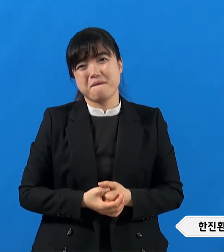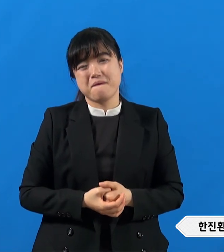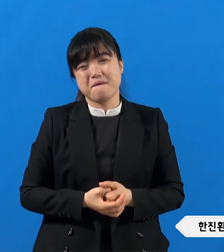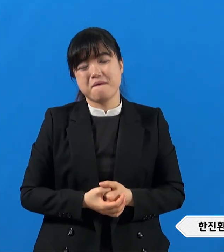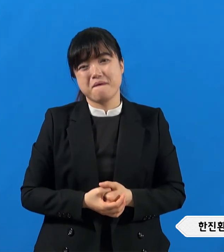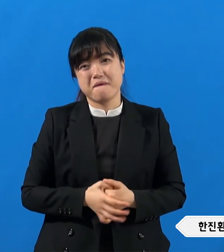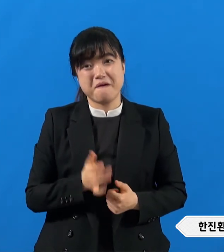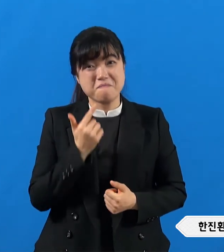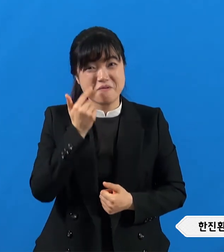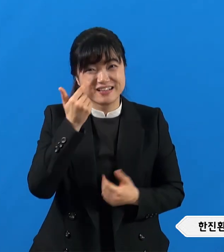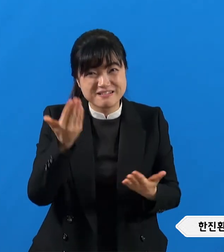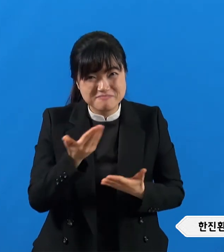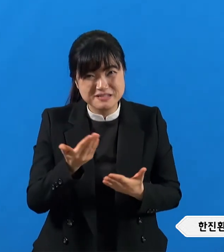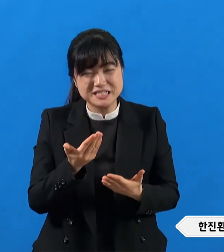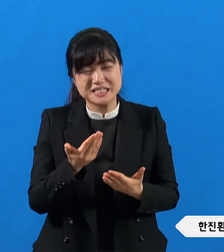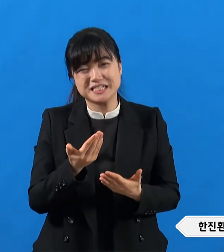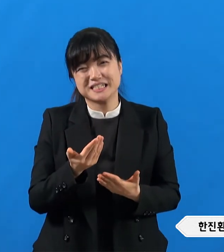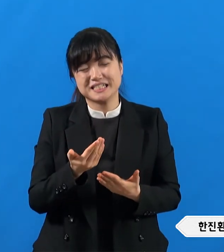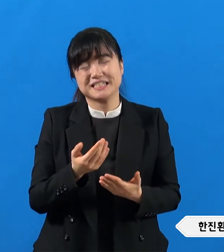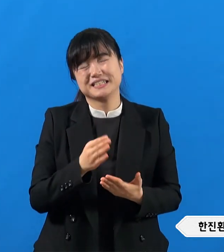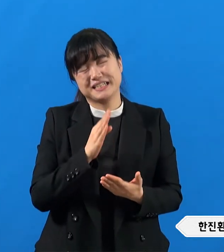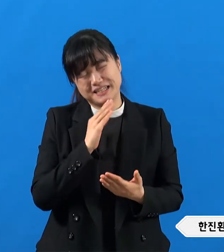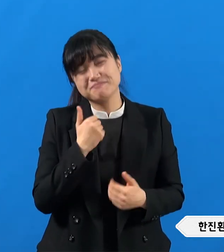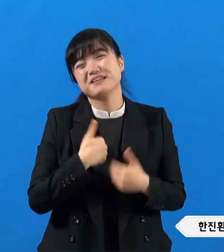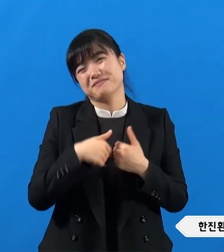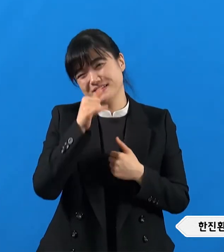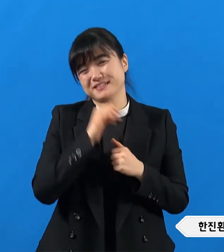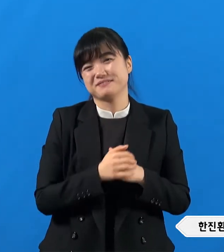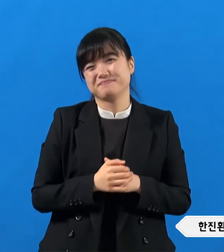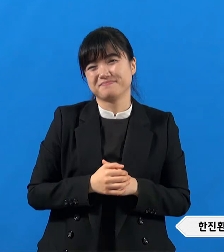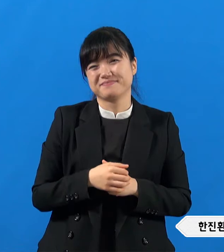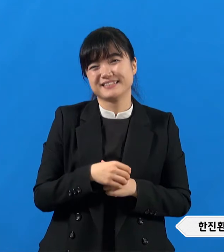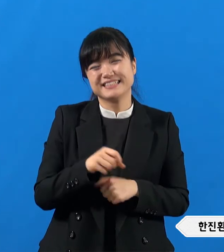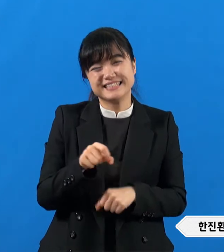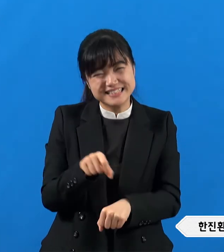목회가 참 재미있습니다. 희한한 일들이 많습니다.